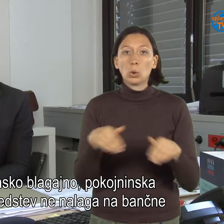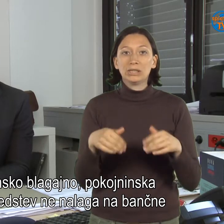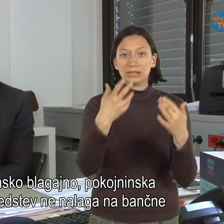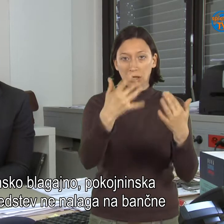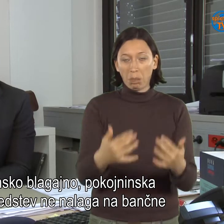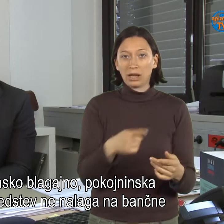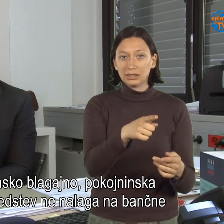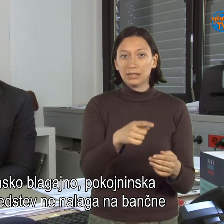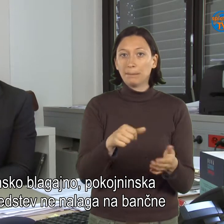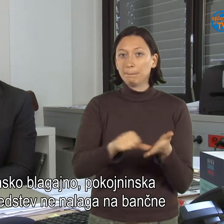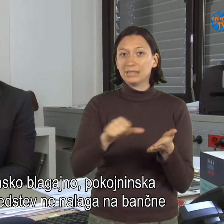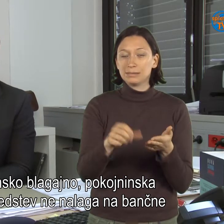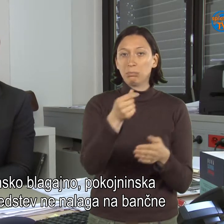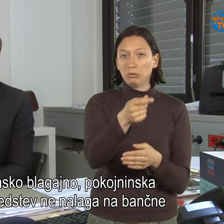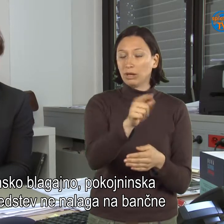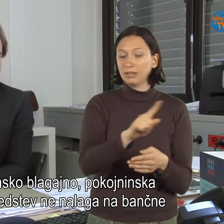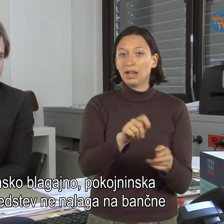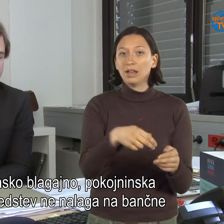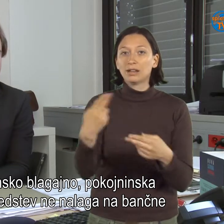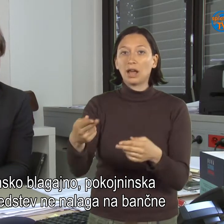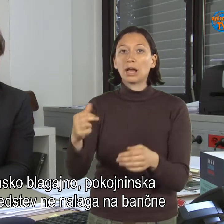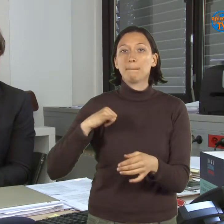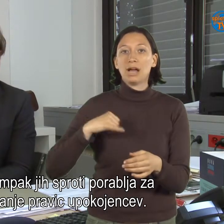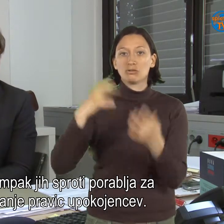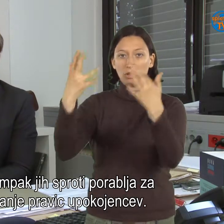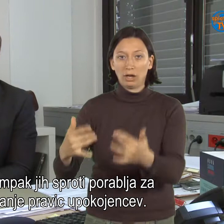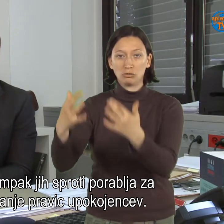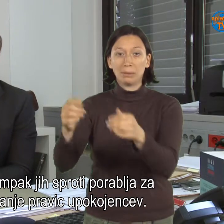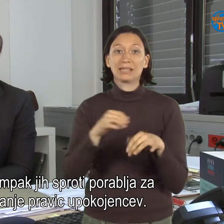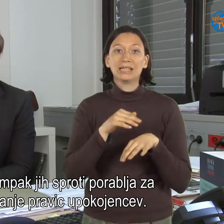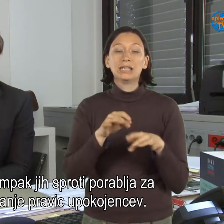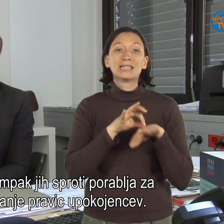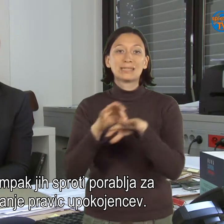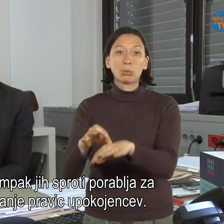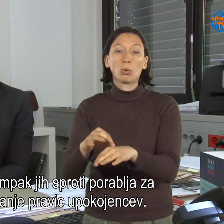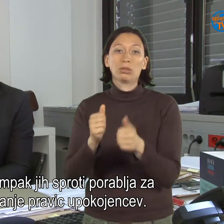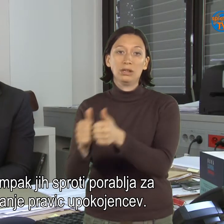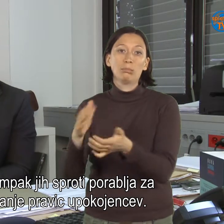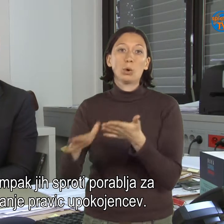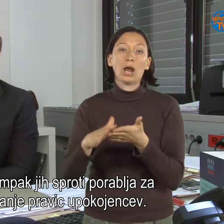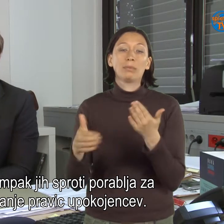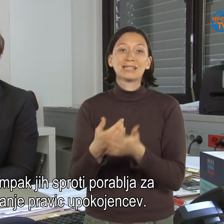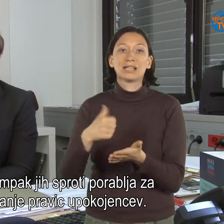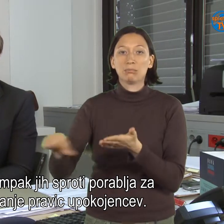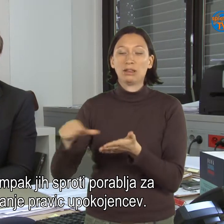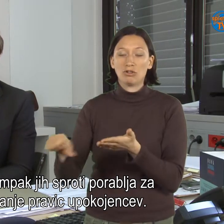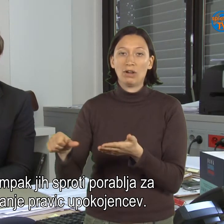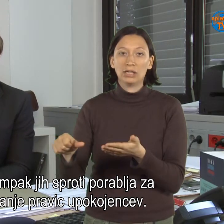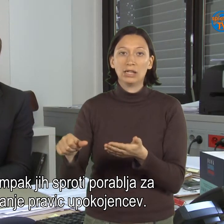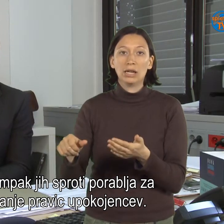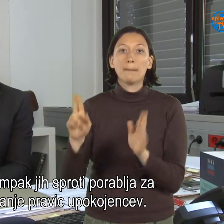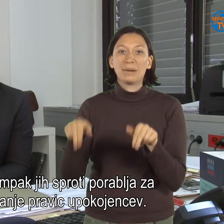blagajna te prispevke ne nalaga na recimo neke bančne račune, ampak jih sproti porablja za v bistvu izplačevanje